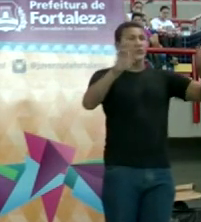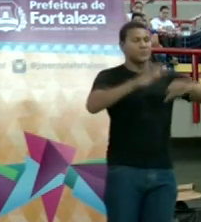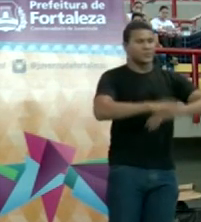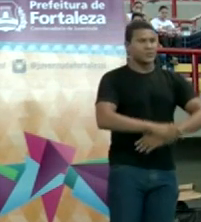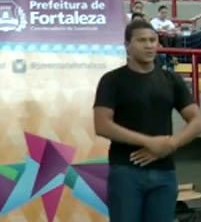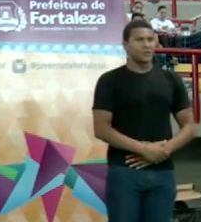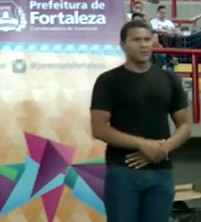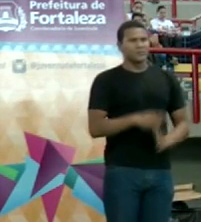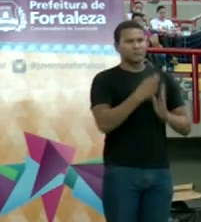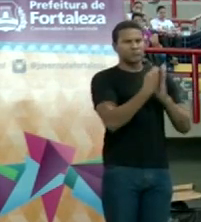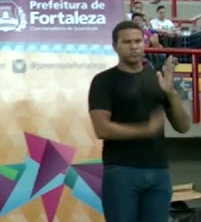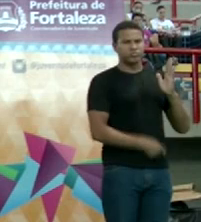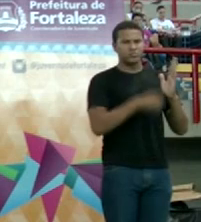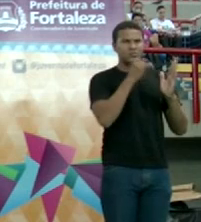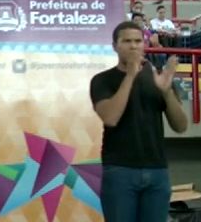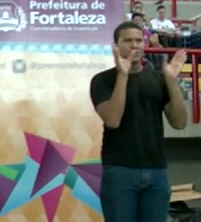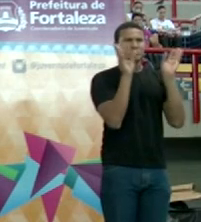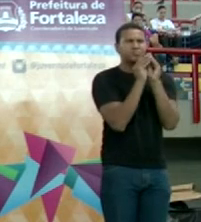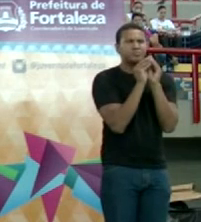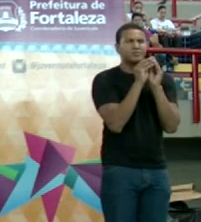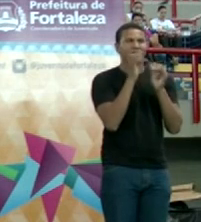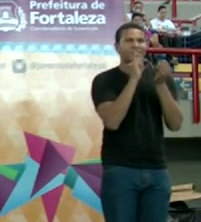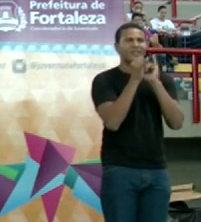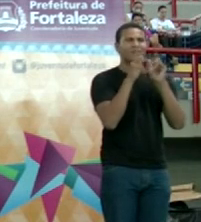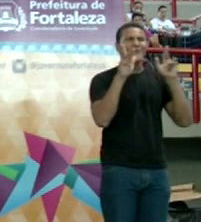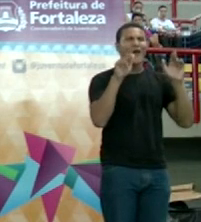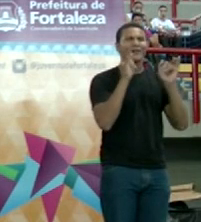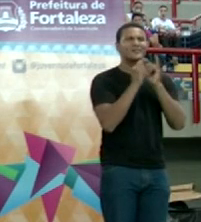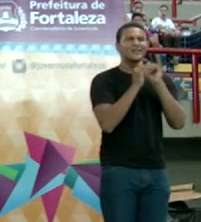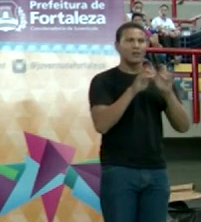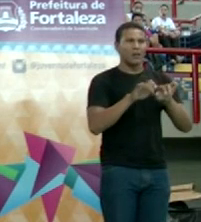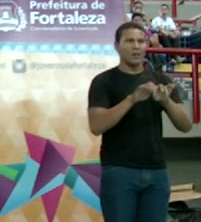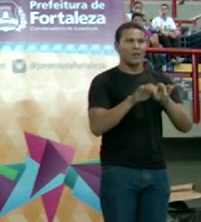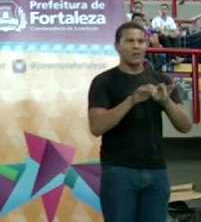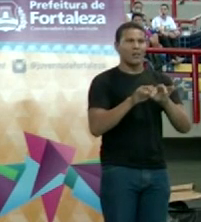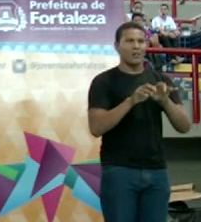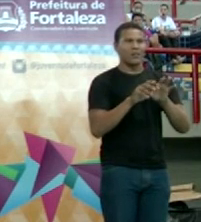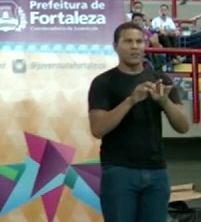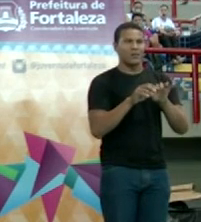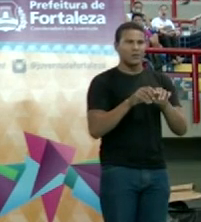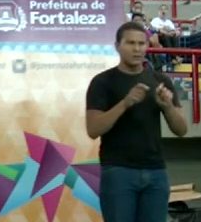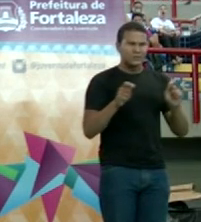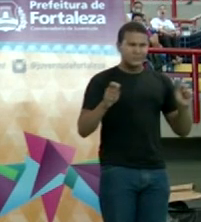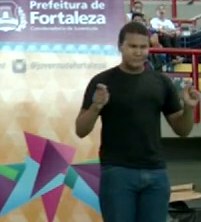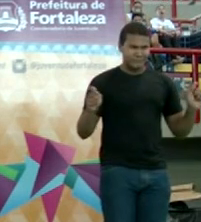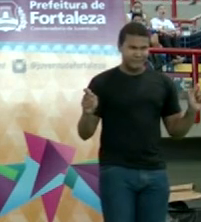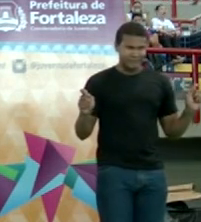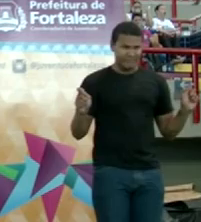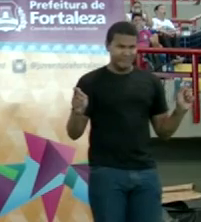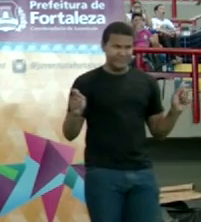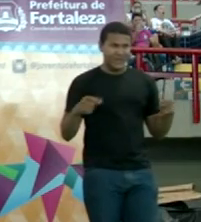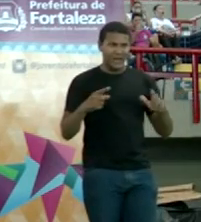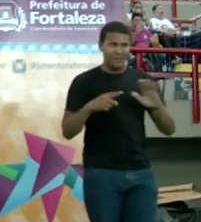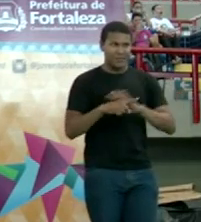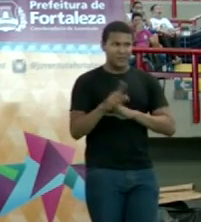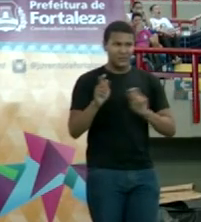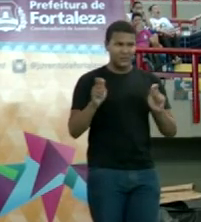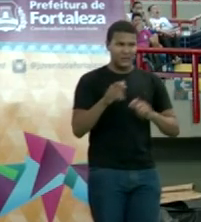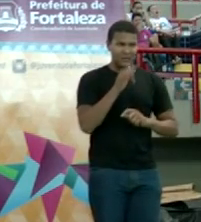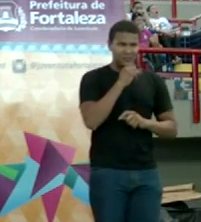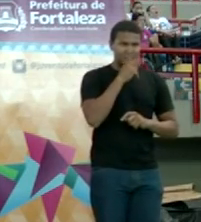VC, tá. Podem interferir na pontuação? Pode sim. Essas